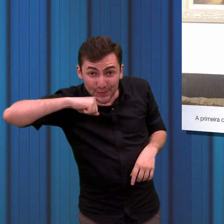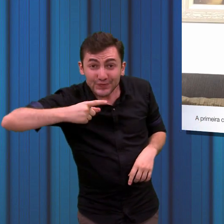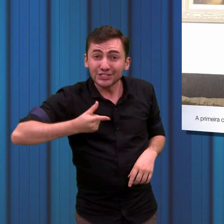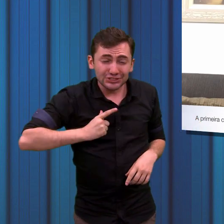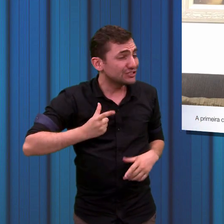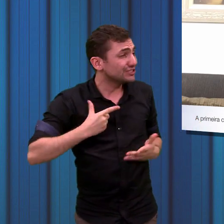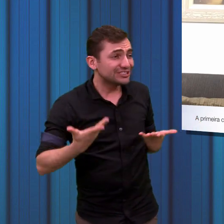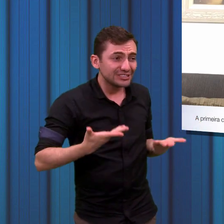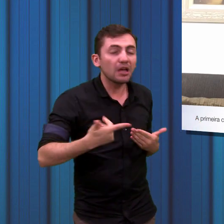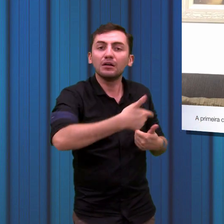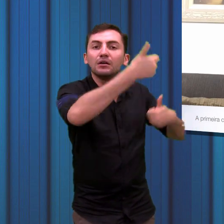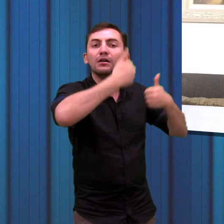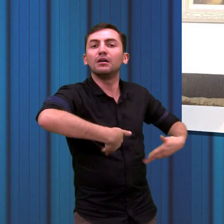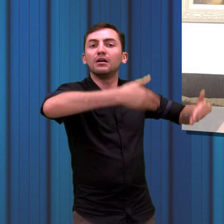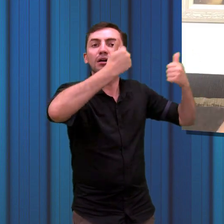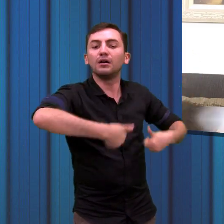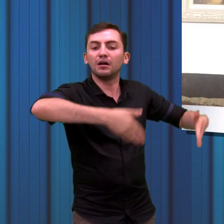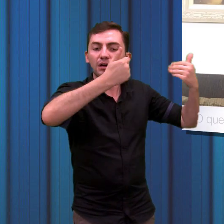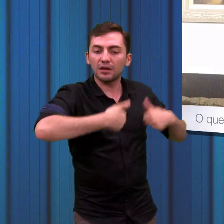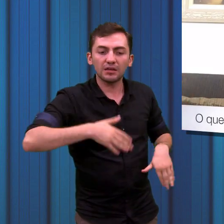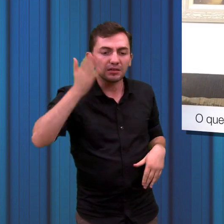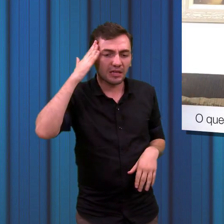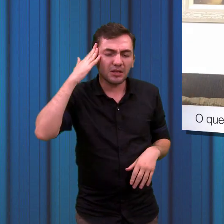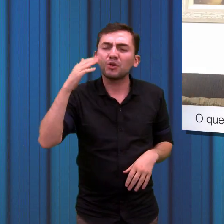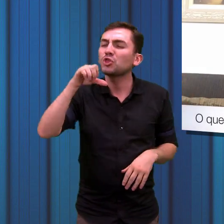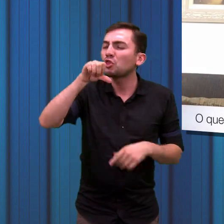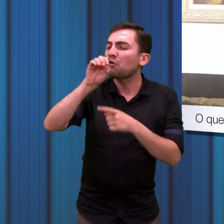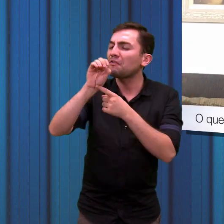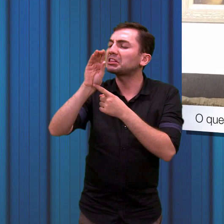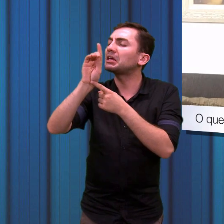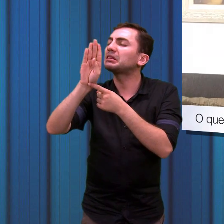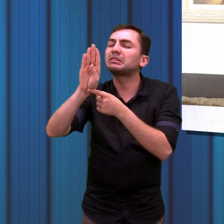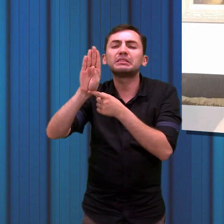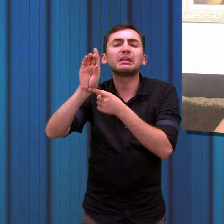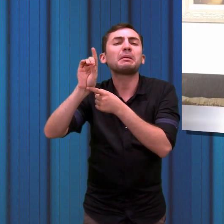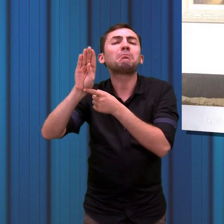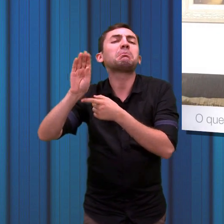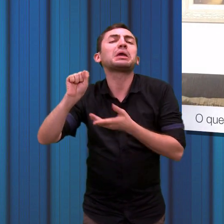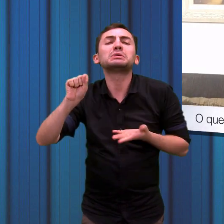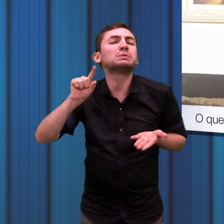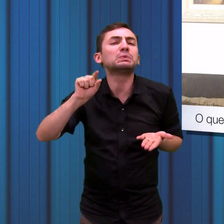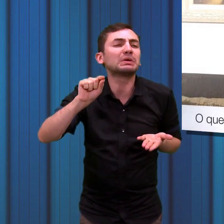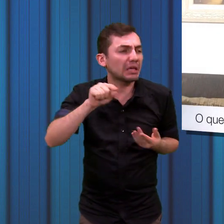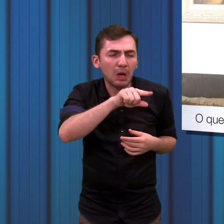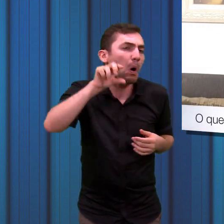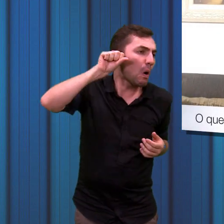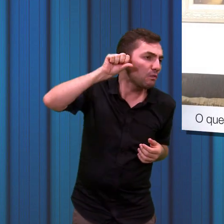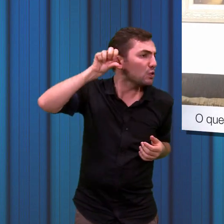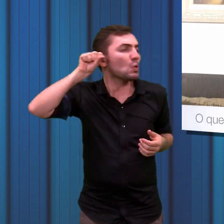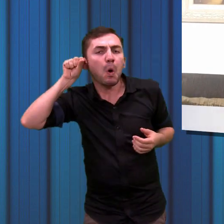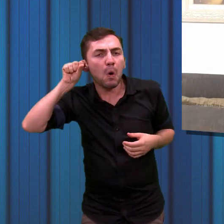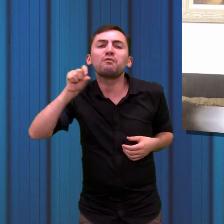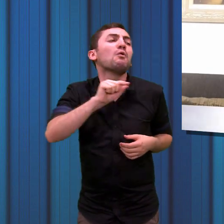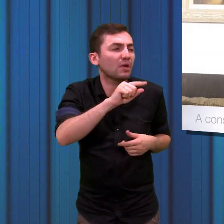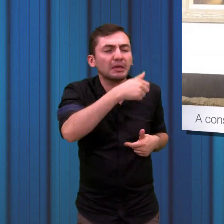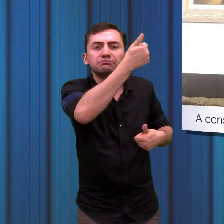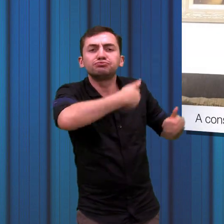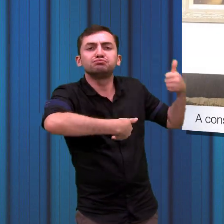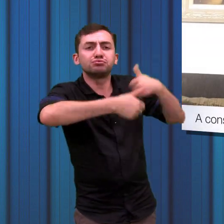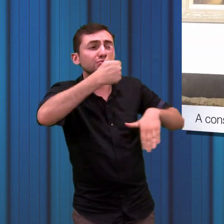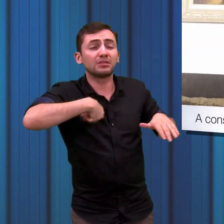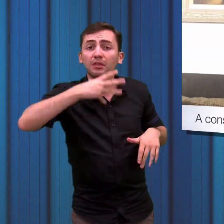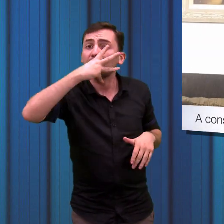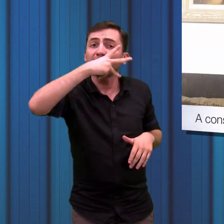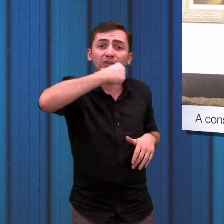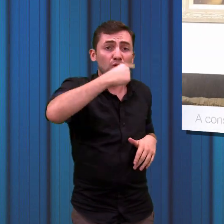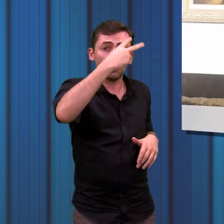das minhas dúvidas ela esclareceu. O que significa 90 dBs, o que ele ouvia e o que ele não ouvia. A consulta